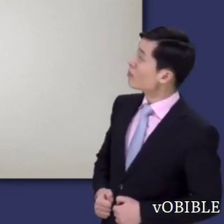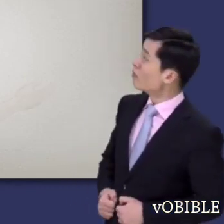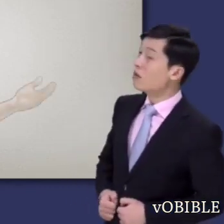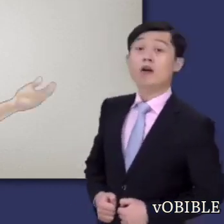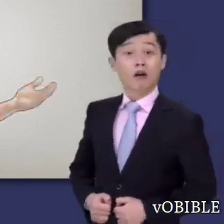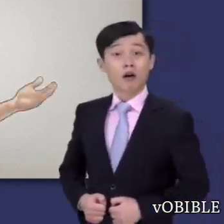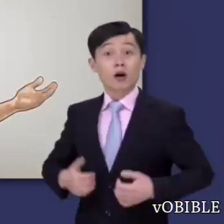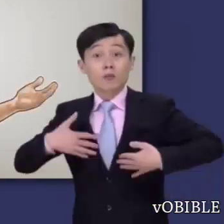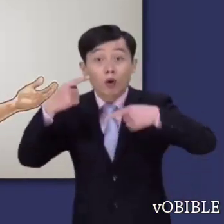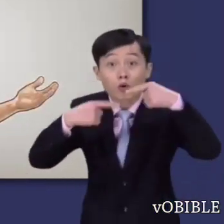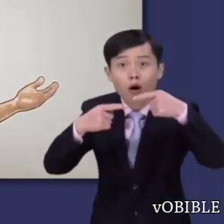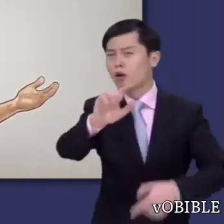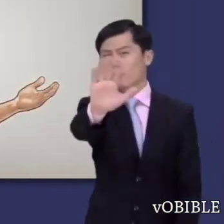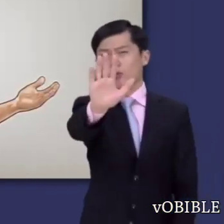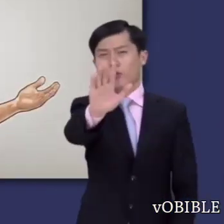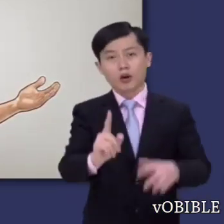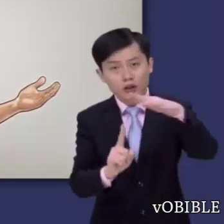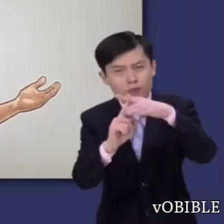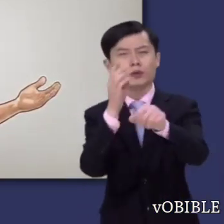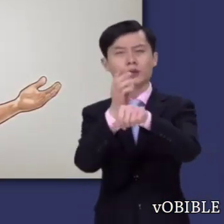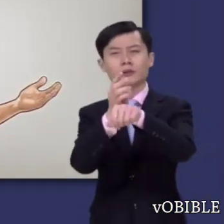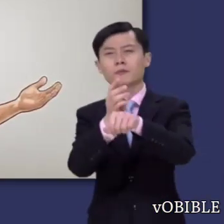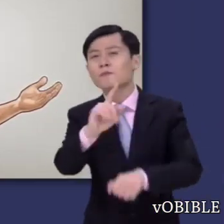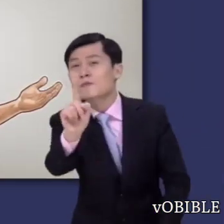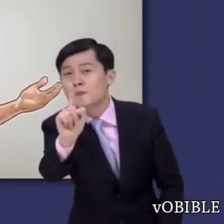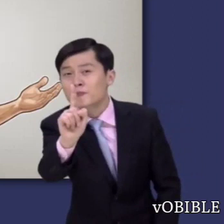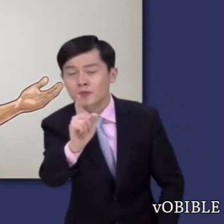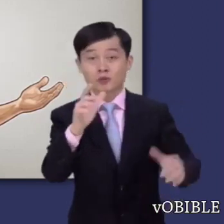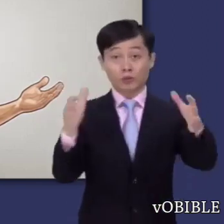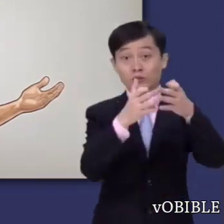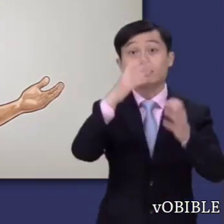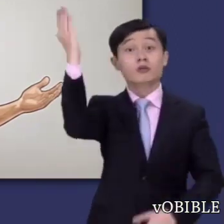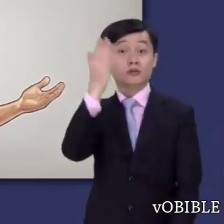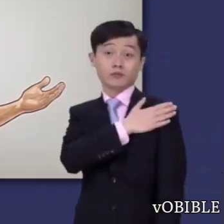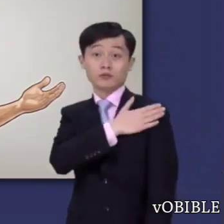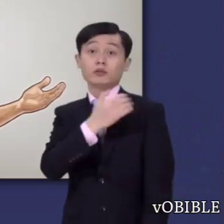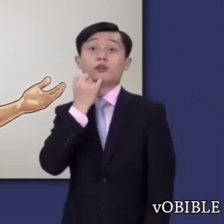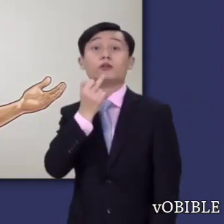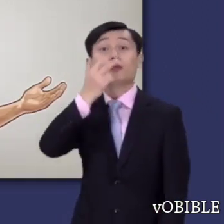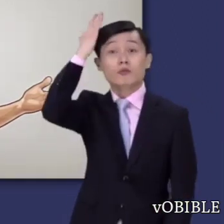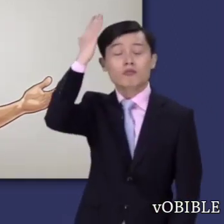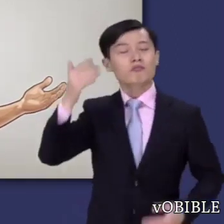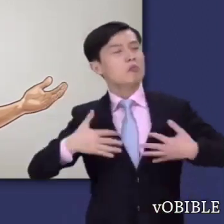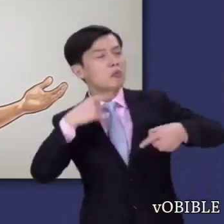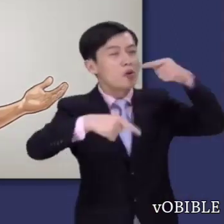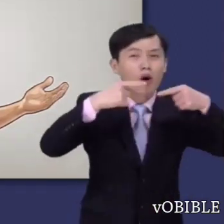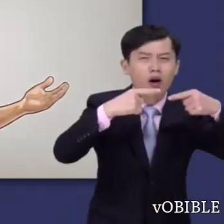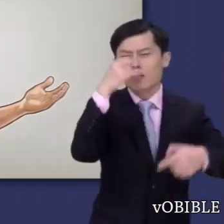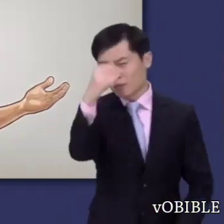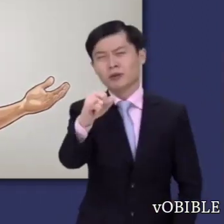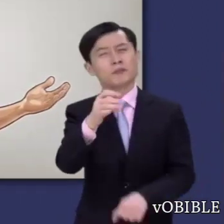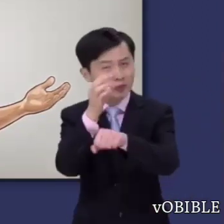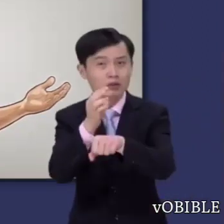章，雅各谈到，我们都需要学会控制自己的言谈，特别是有资格在会众里施教